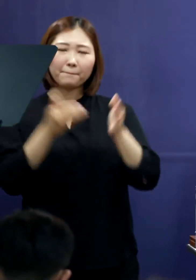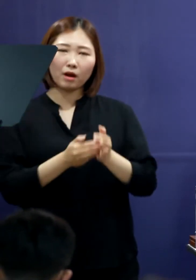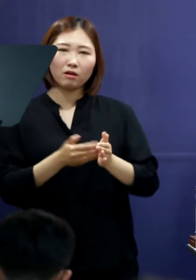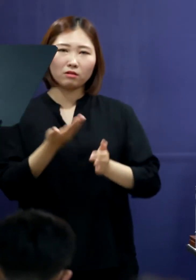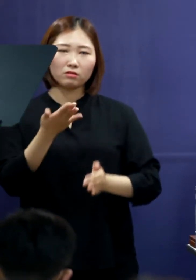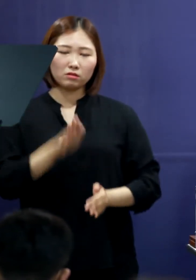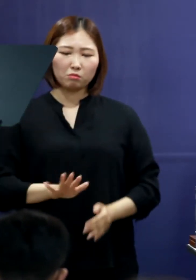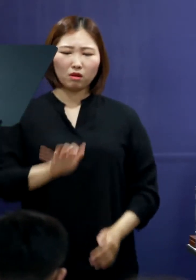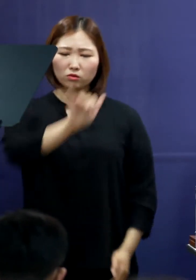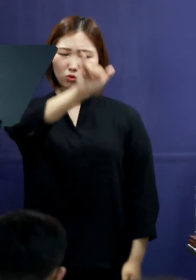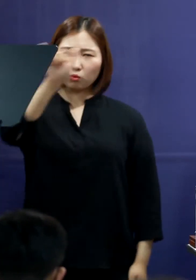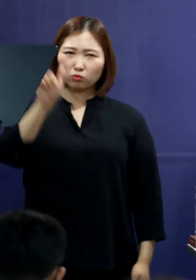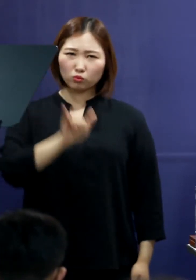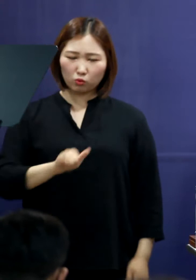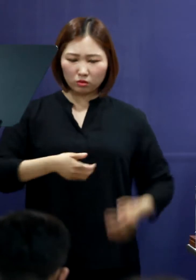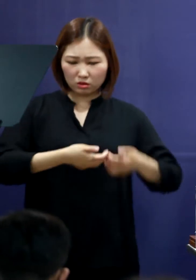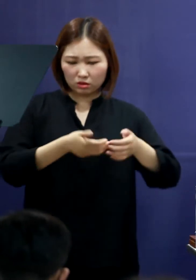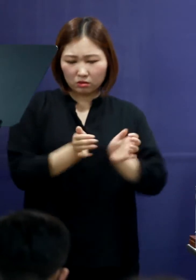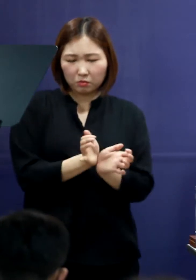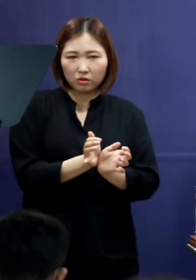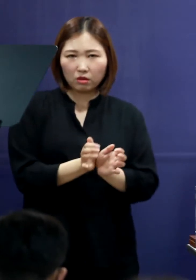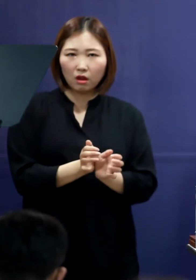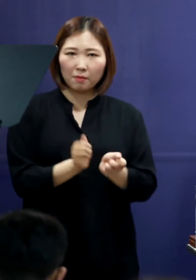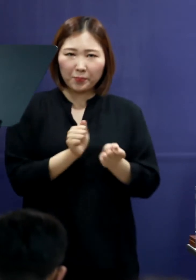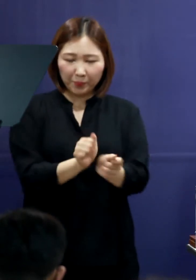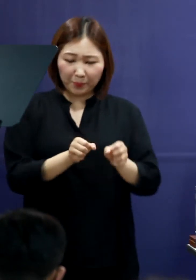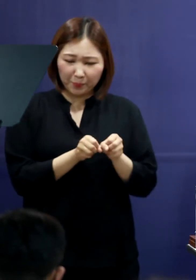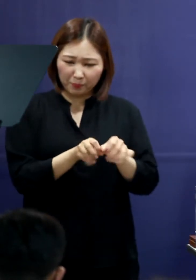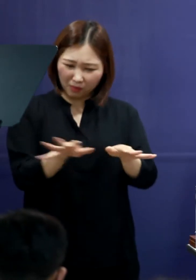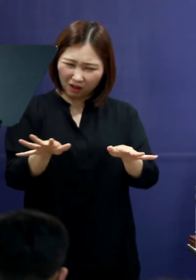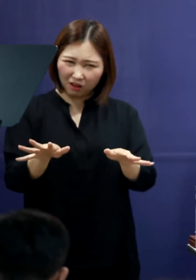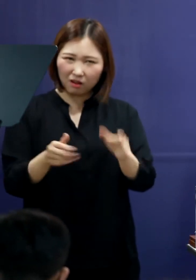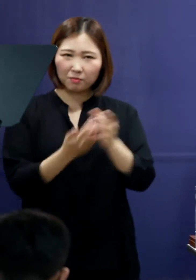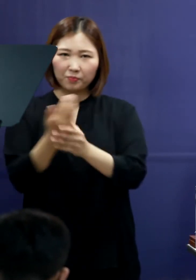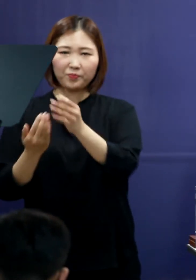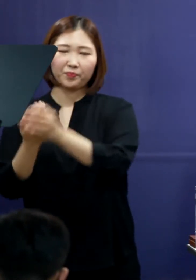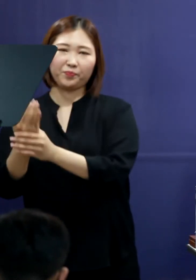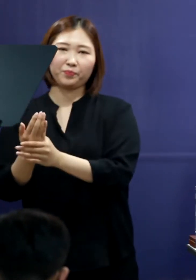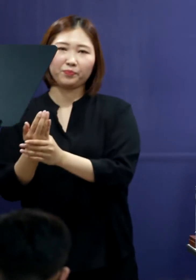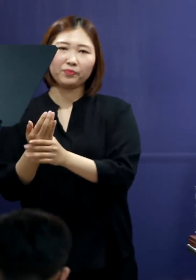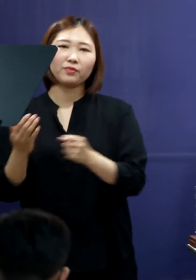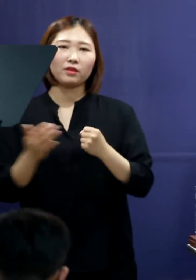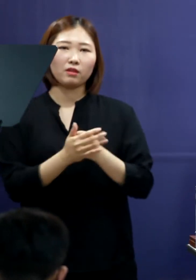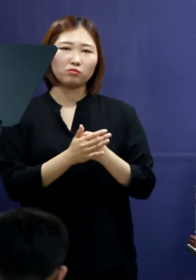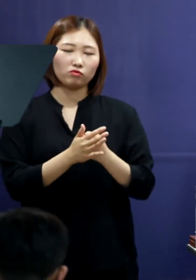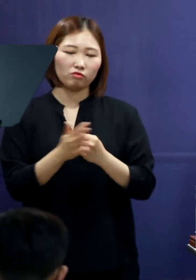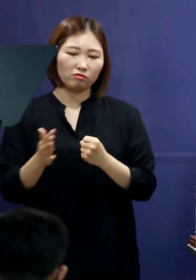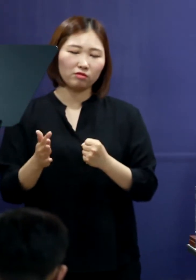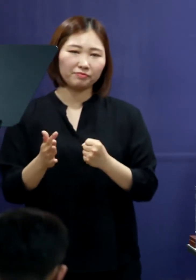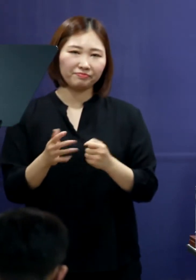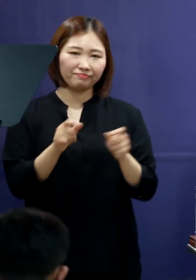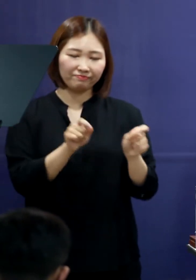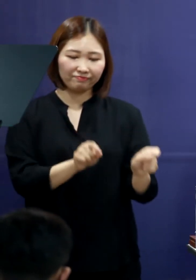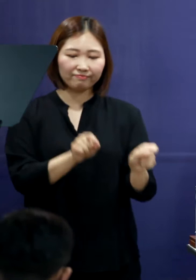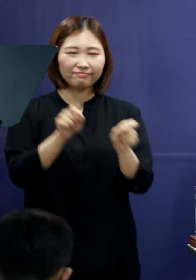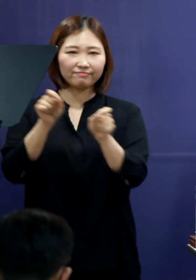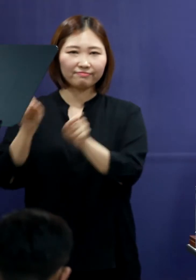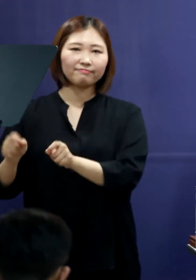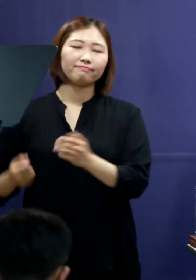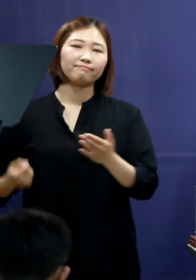전국적으로 집단 감염 사례가 좀 계속되는 점을 고려해서 모두 연기하는 결정을